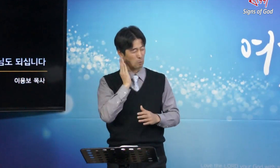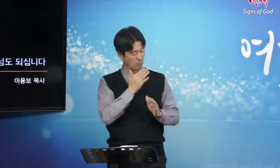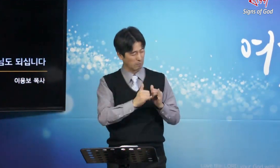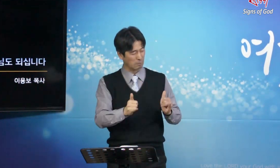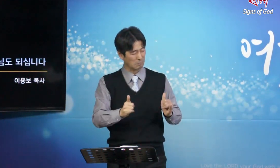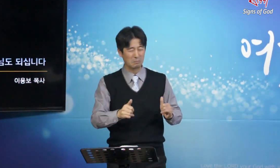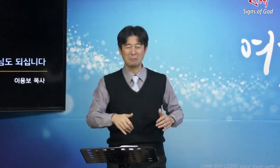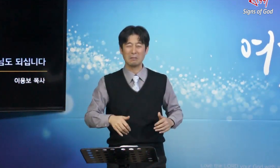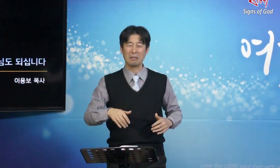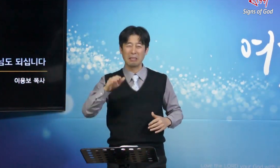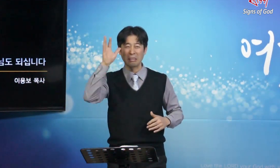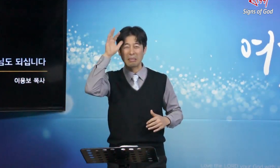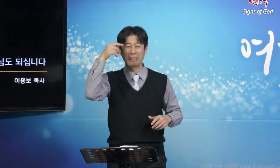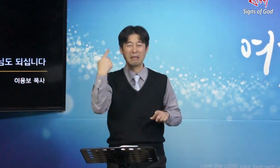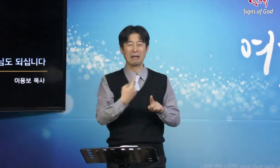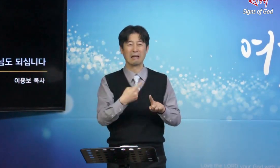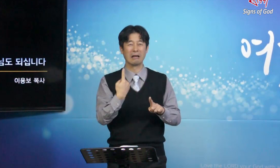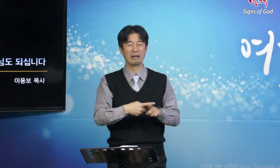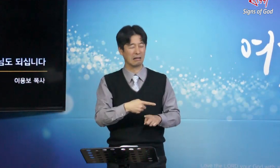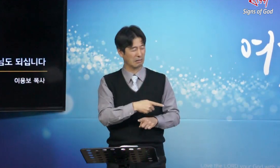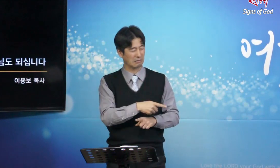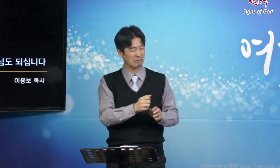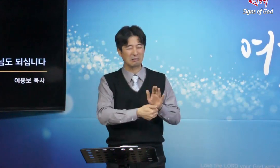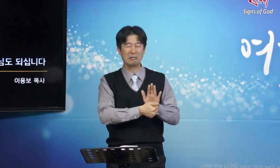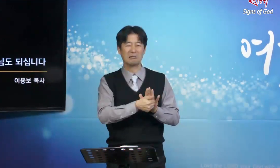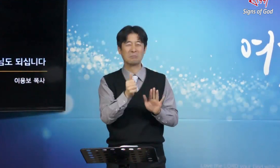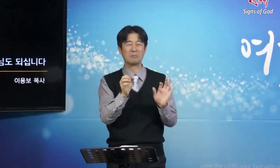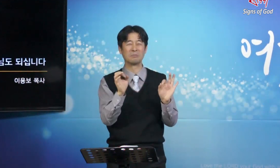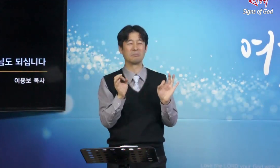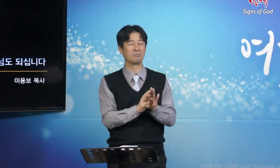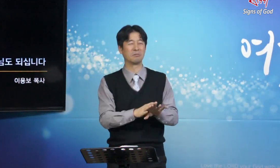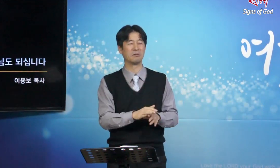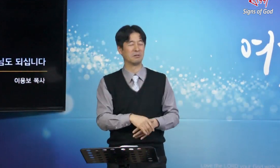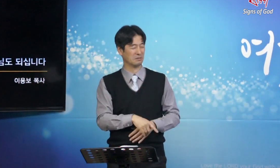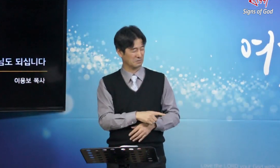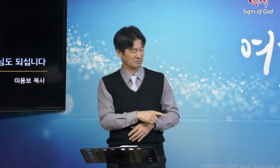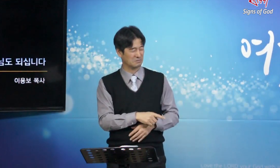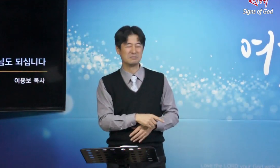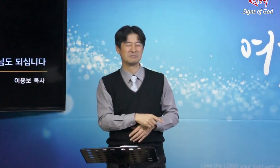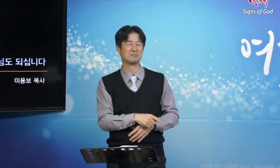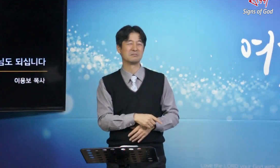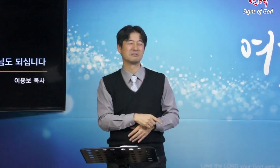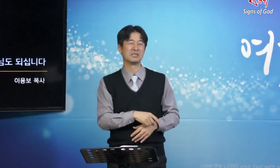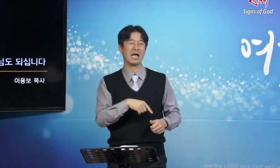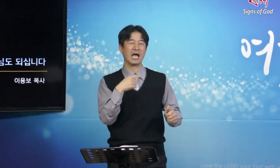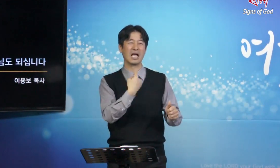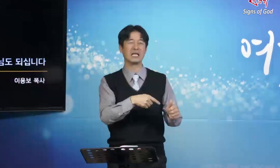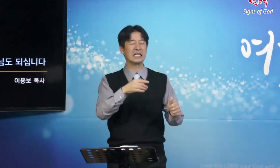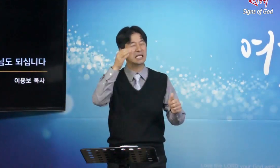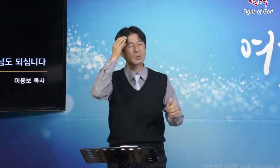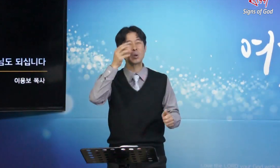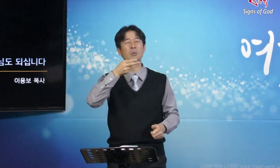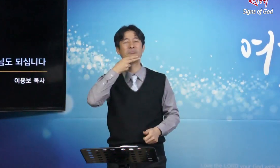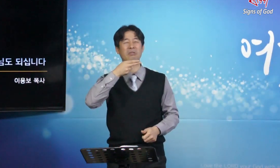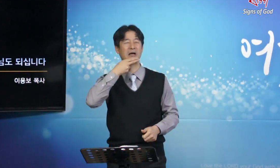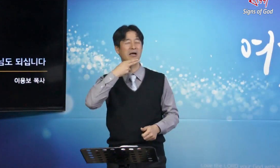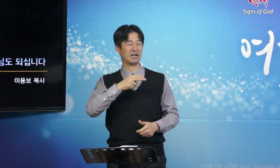모든 사람들이 농인을 보면서 개와 같다, 희망이 없다, 소망이 없다라고 생각했고